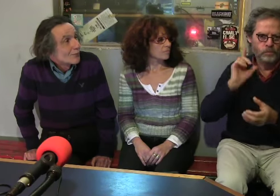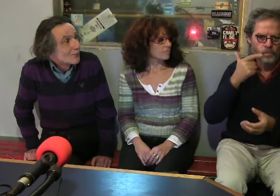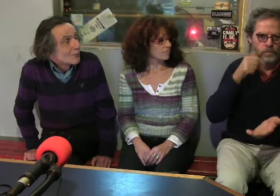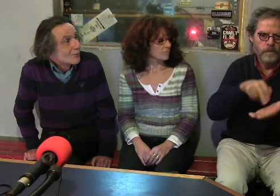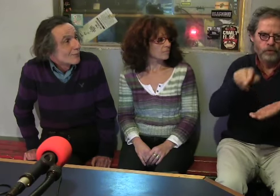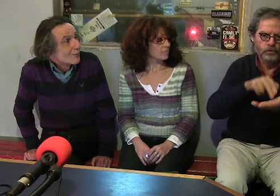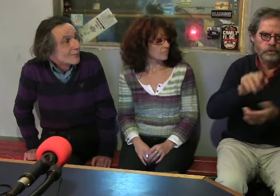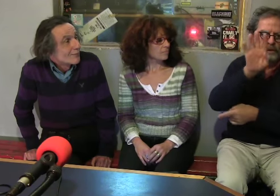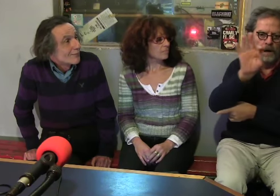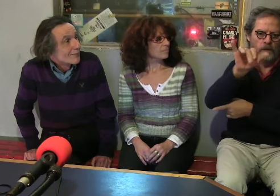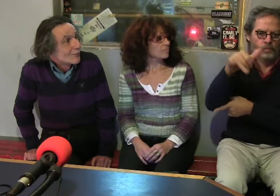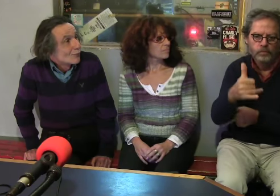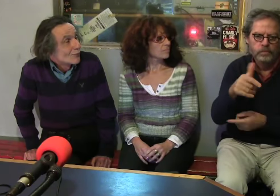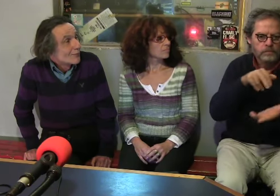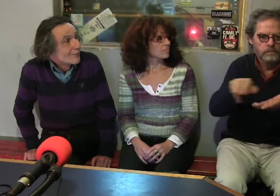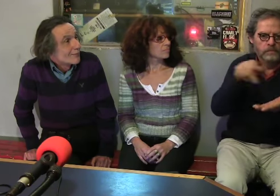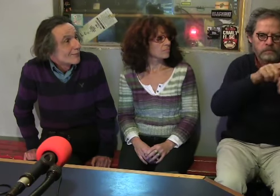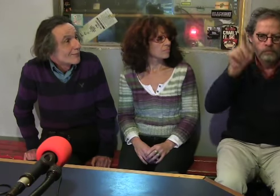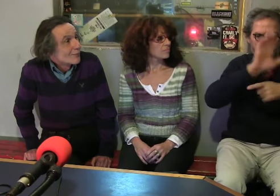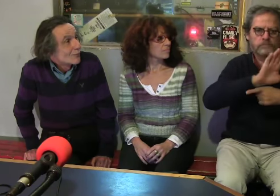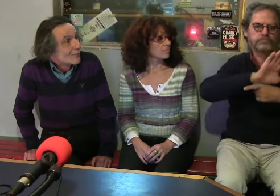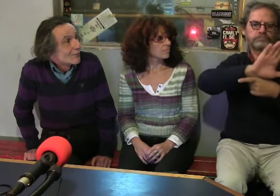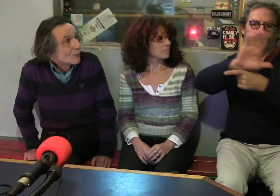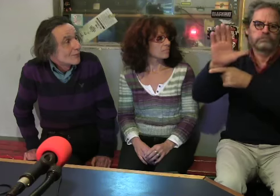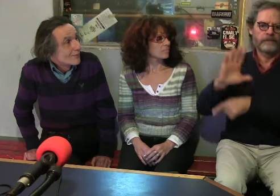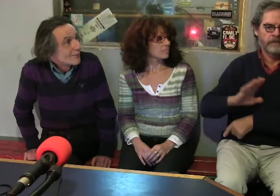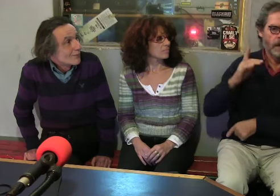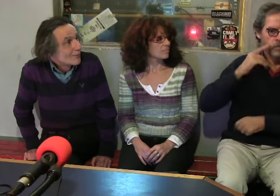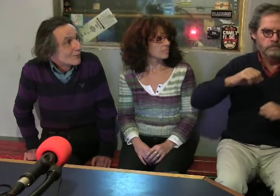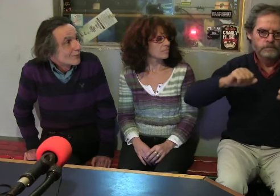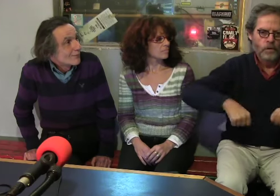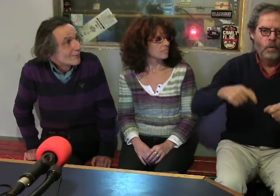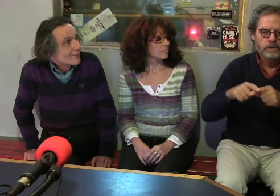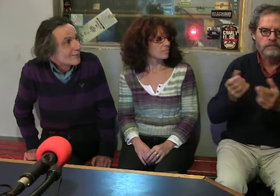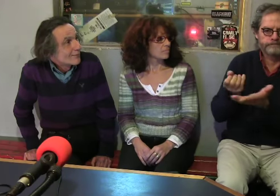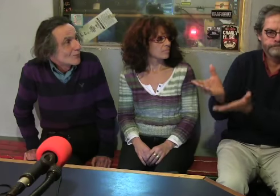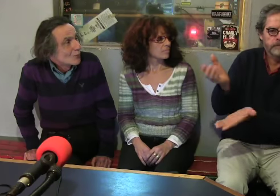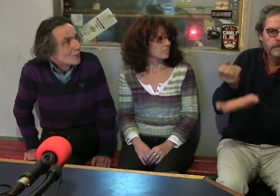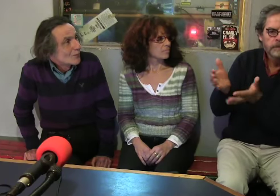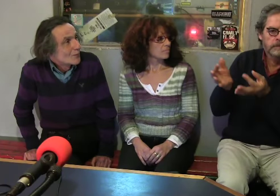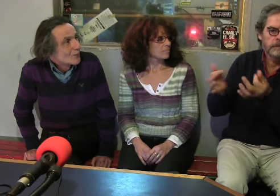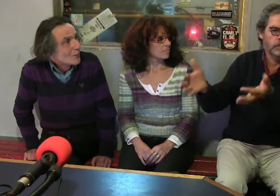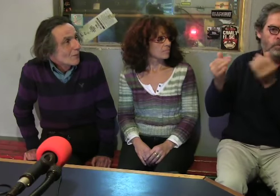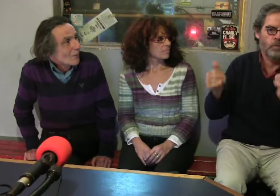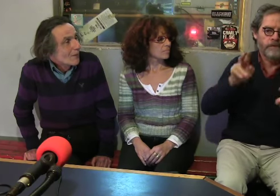travers une marche de Paris jusqu'à Milan, pour montrer la valeur de